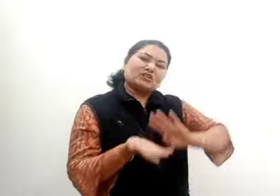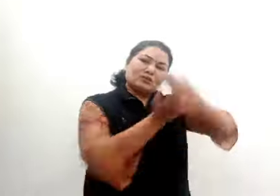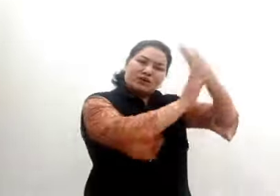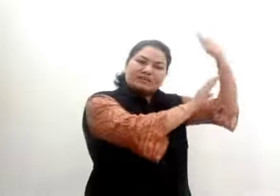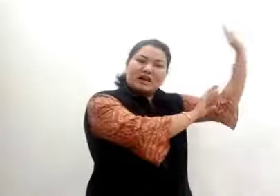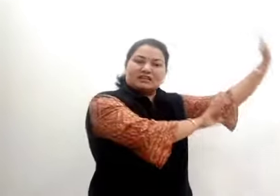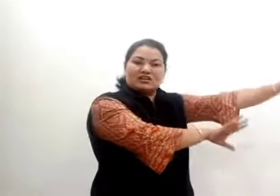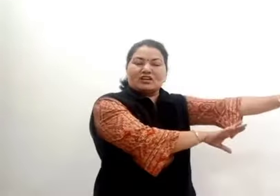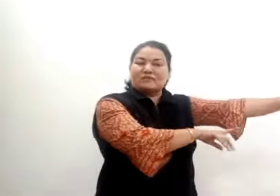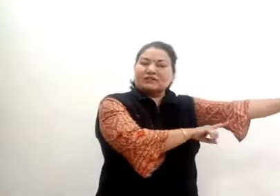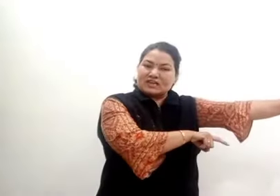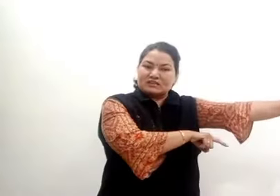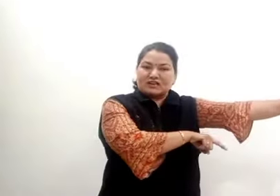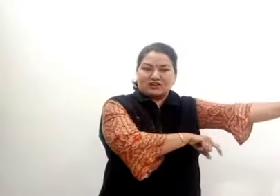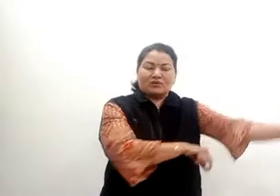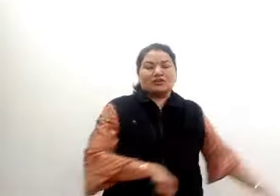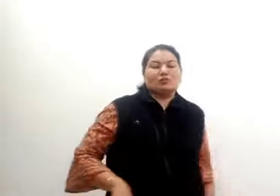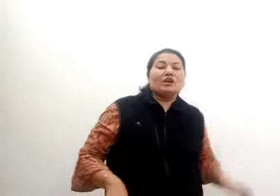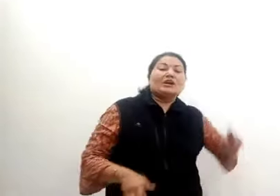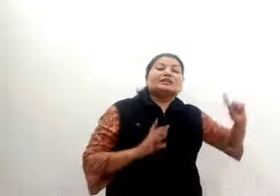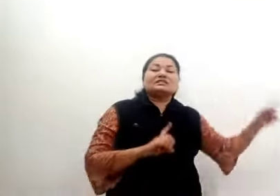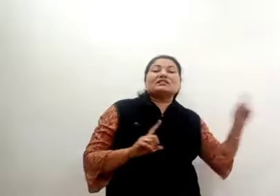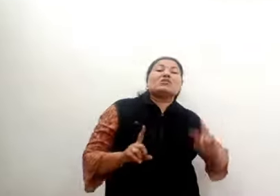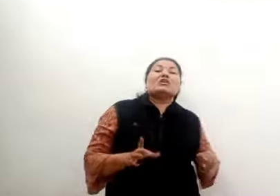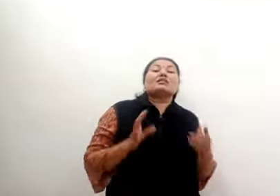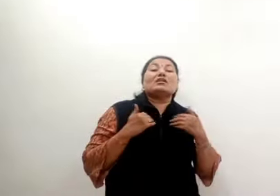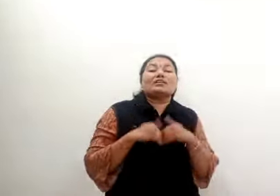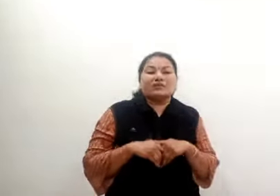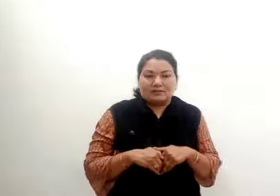पुन्हा माझा हात त्या शेल्फ मध्ये त्याच ठिकाणी ठेवणार ती बुक. दिस इज ऑन अवर विल.